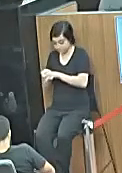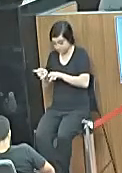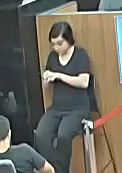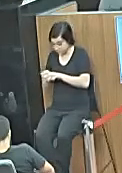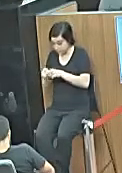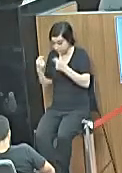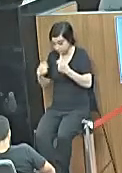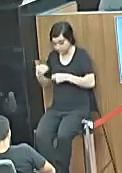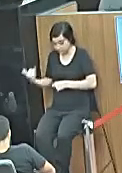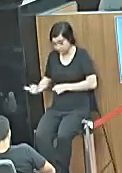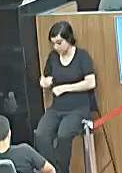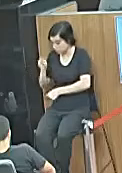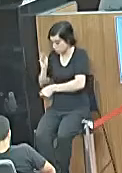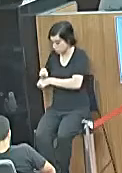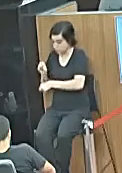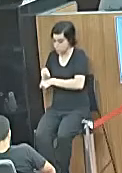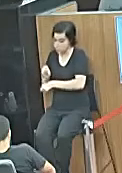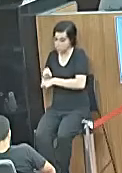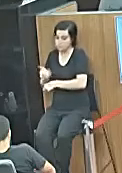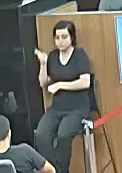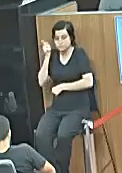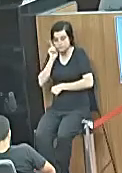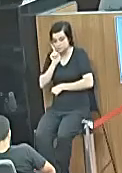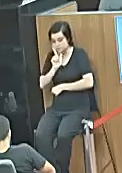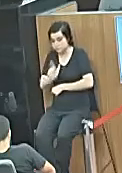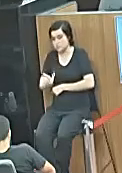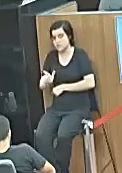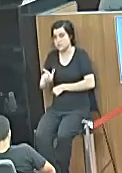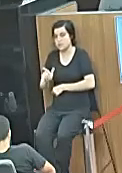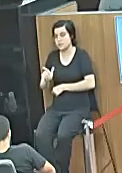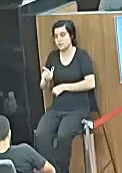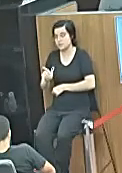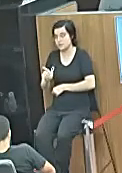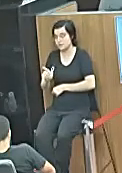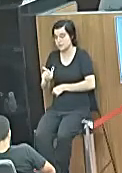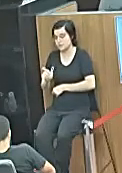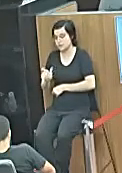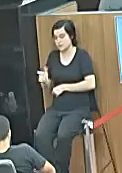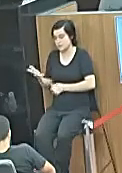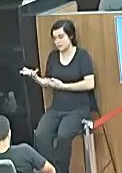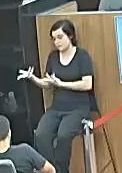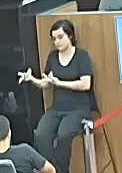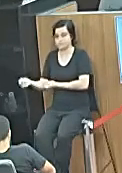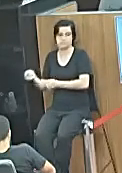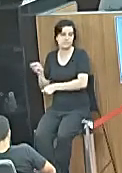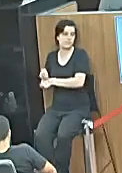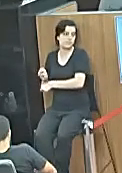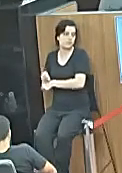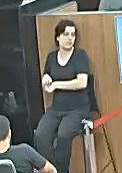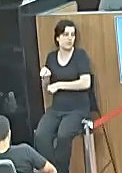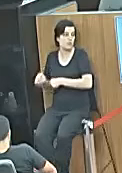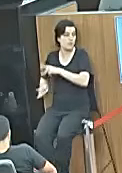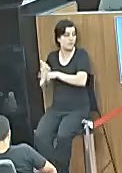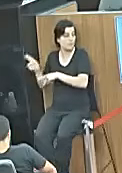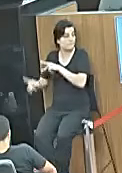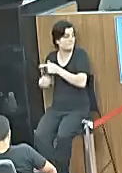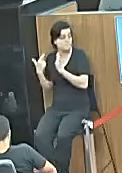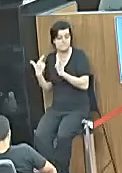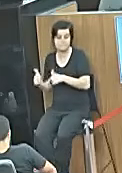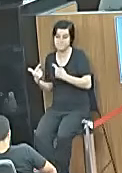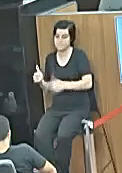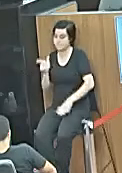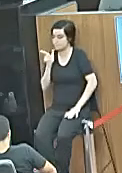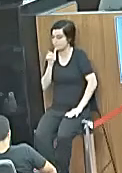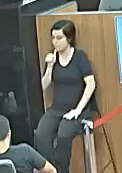são de suma importância para garantia do mnu de uso humano o povo desses locais não estão tendo água